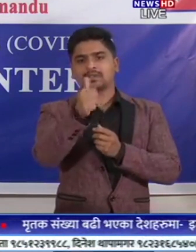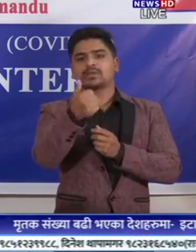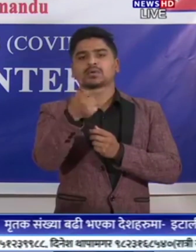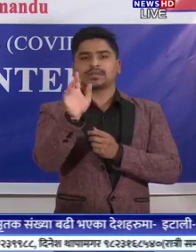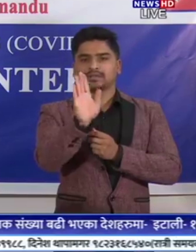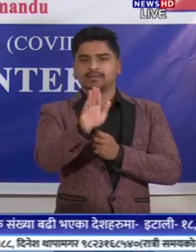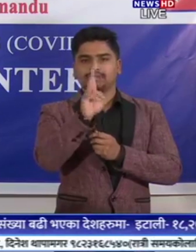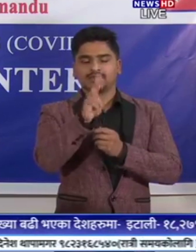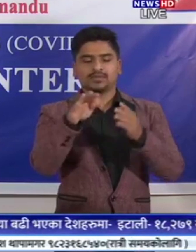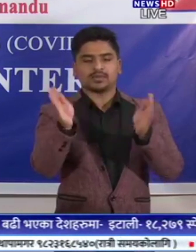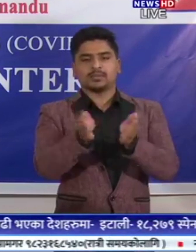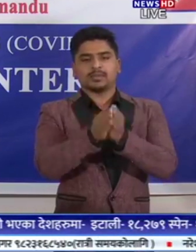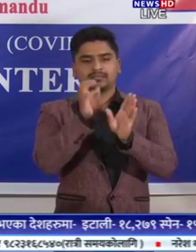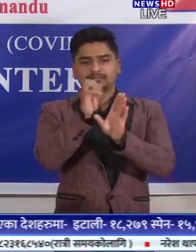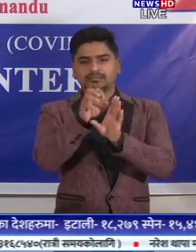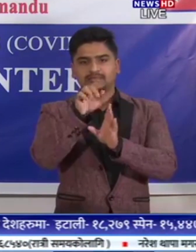छा,